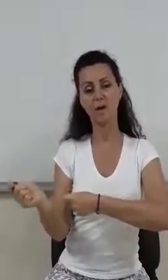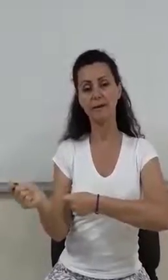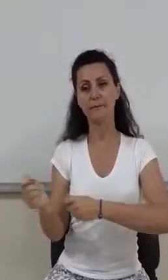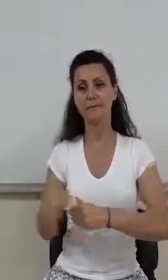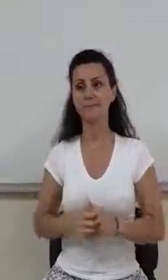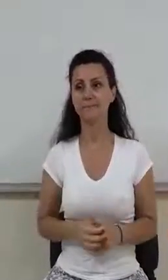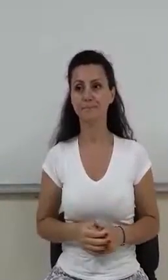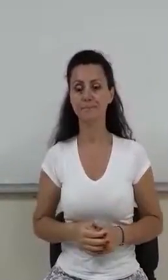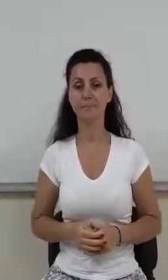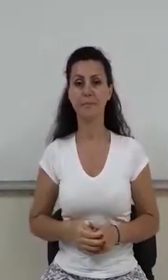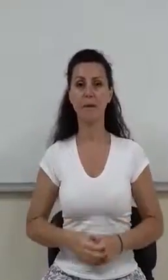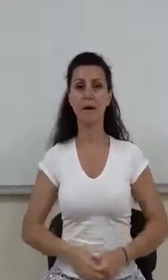kütüphane,